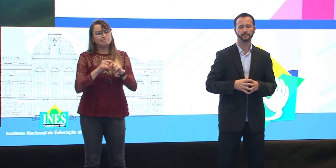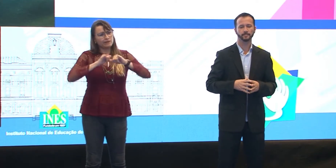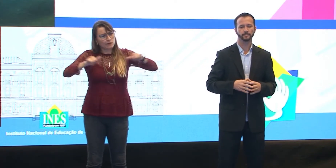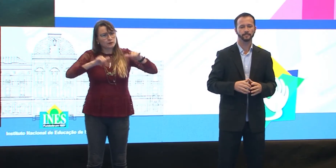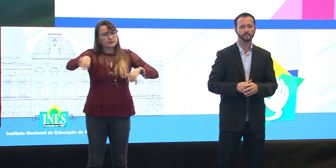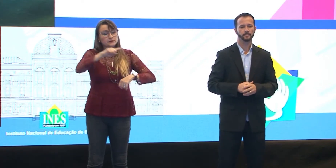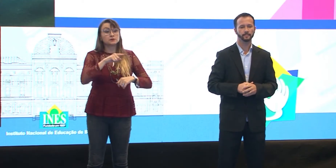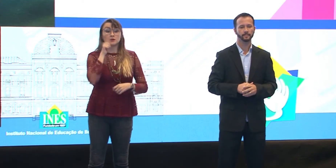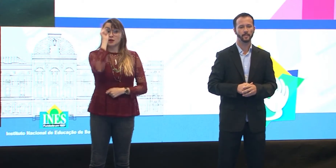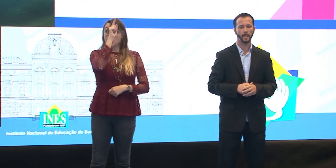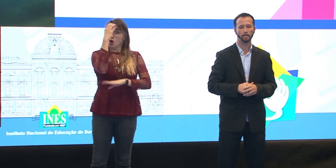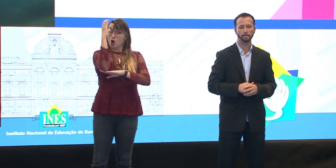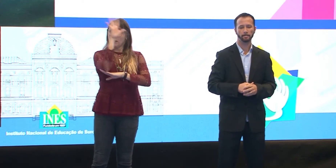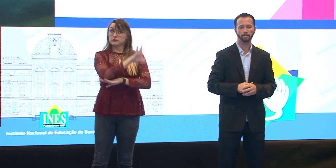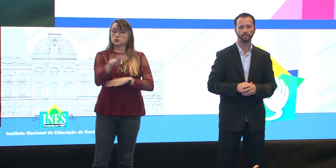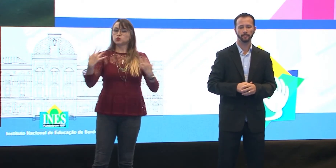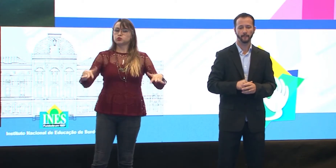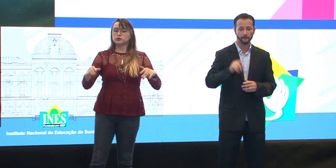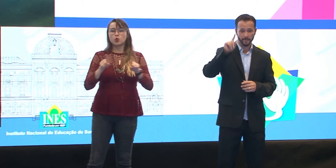favor.